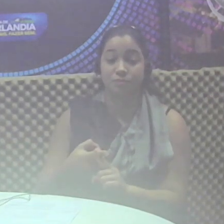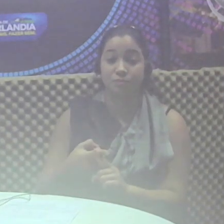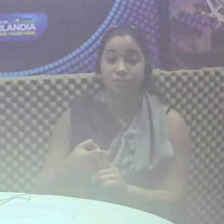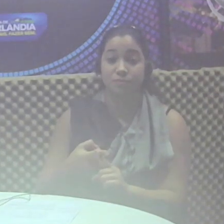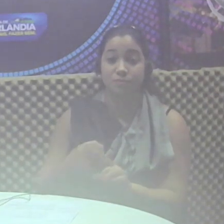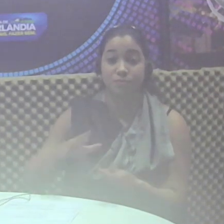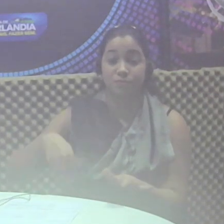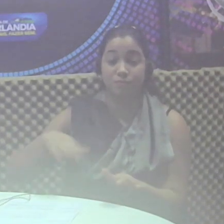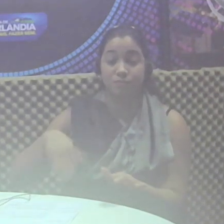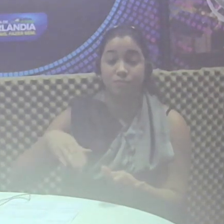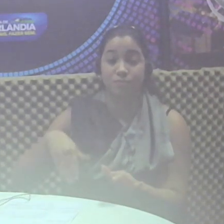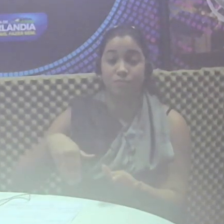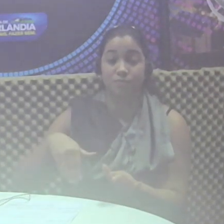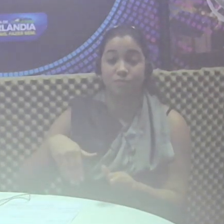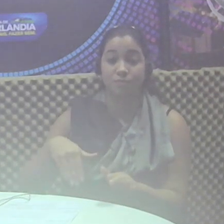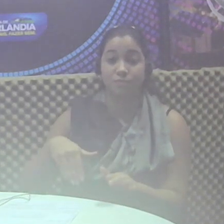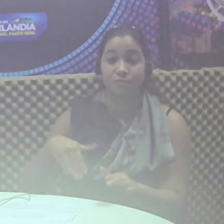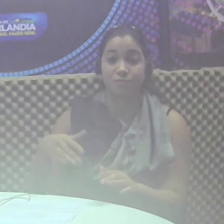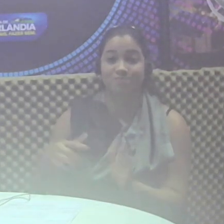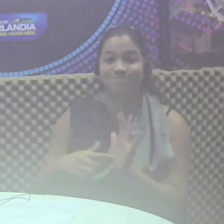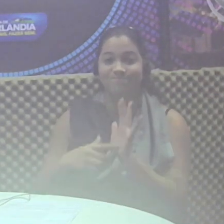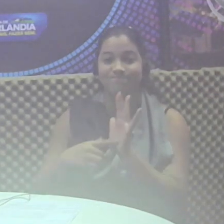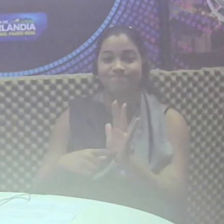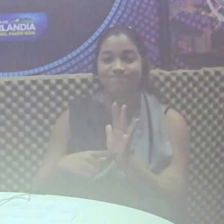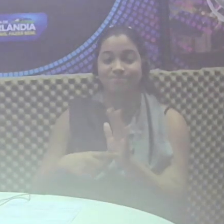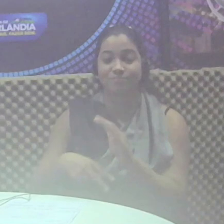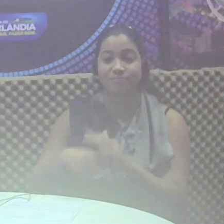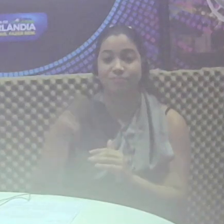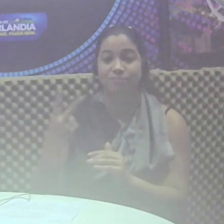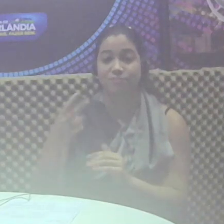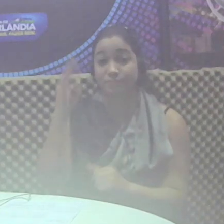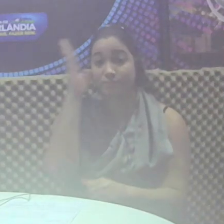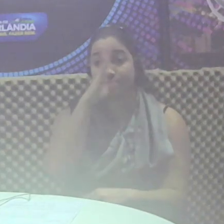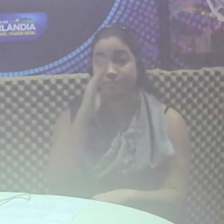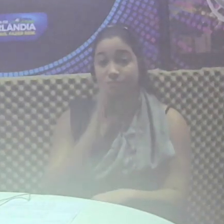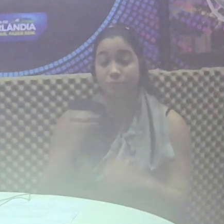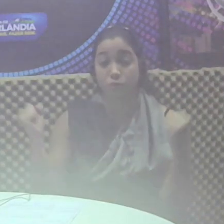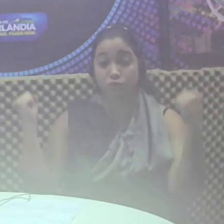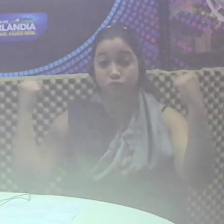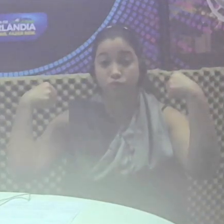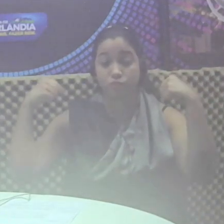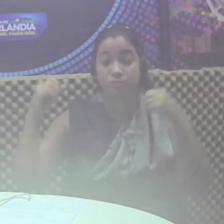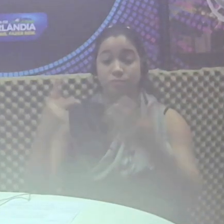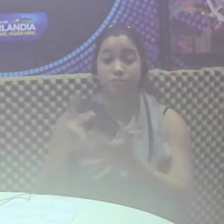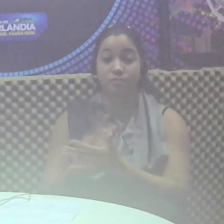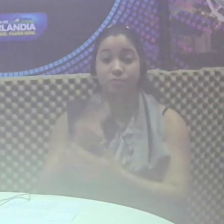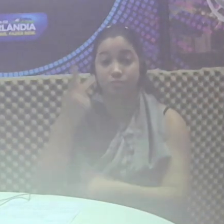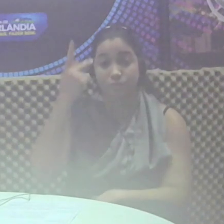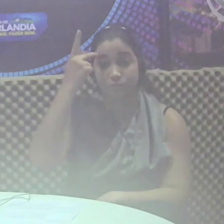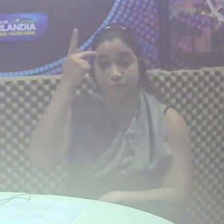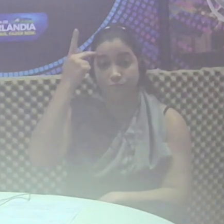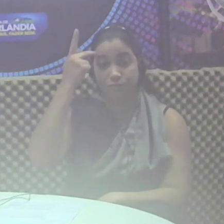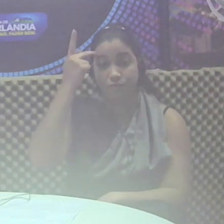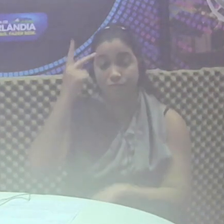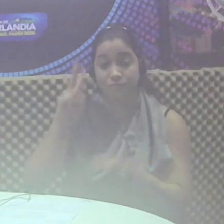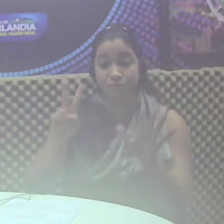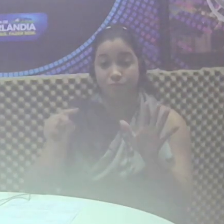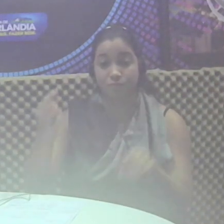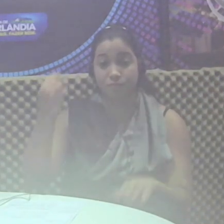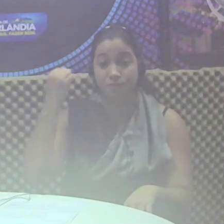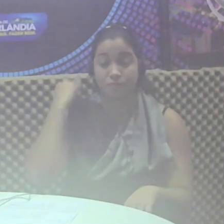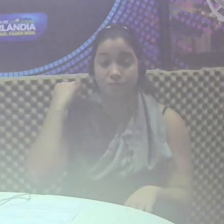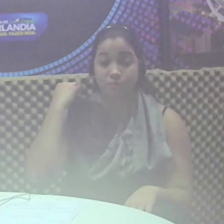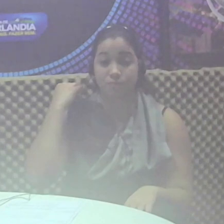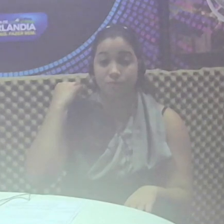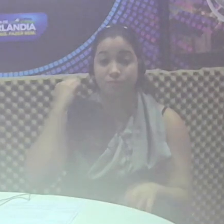e Praia Clube, foi o grande destaque da segunda etapa nacional de halterofilismo, realizada em São Paulo neste último fim de semana.